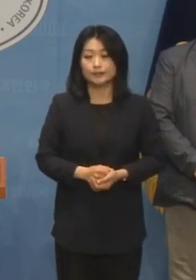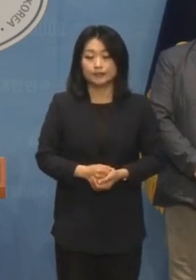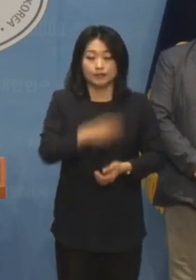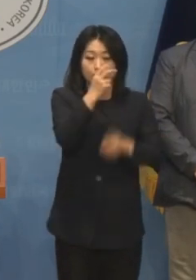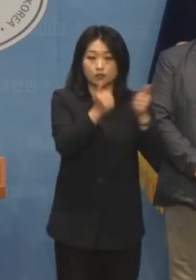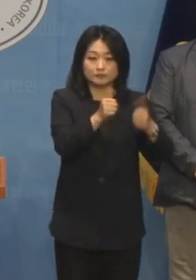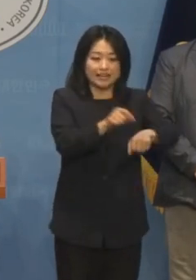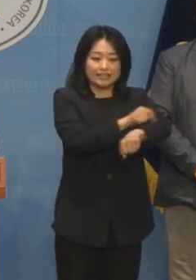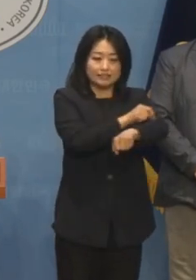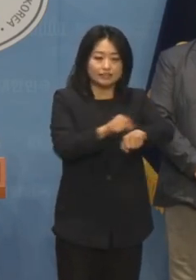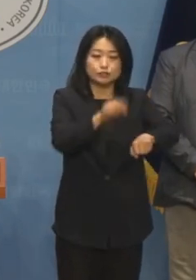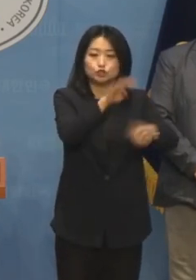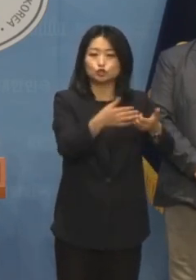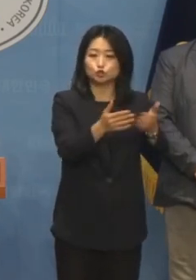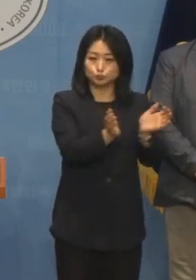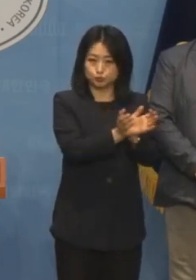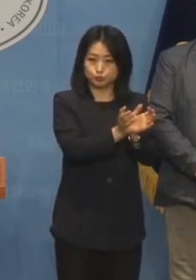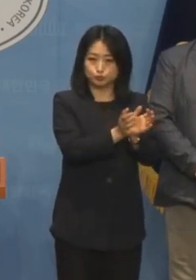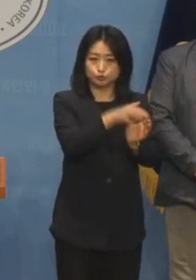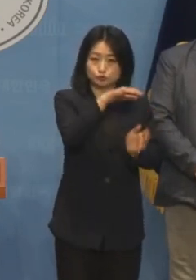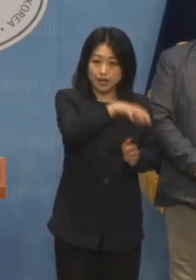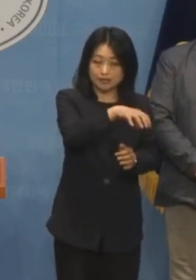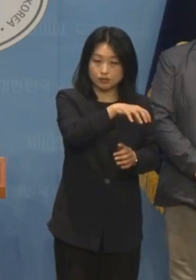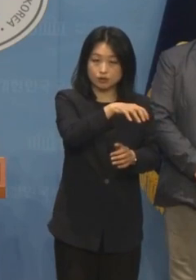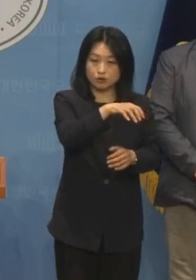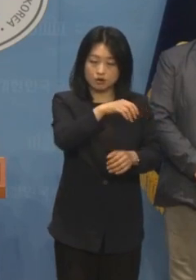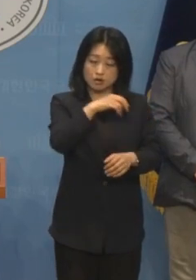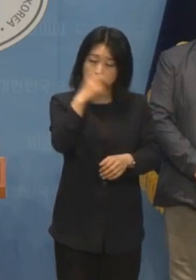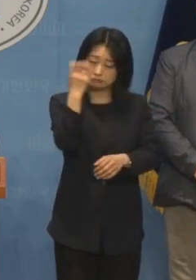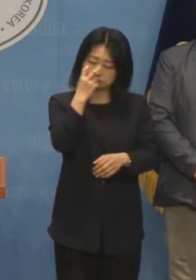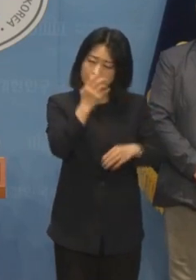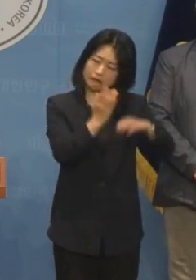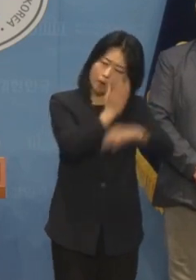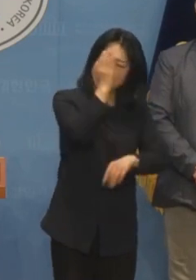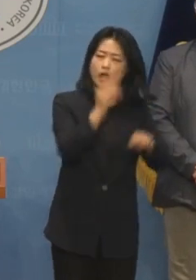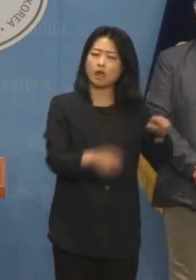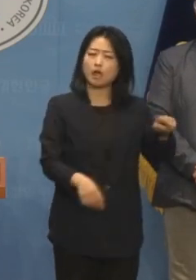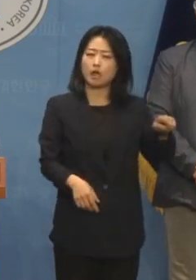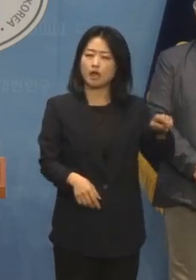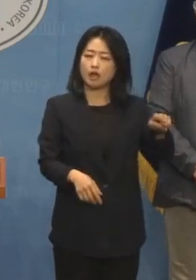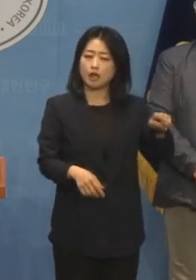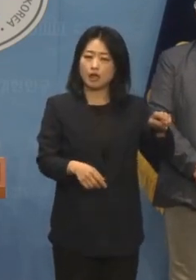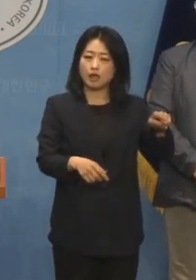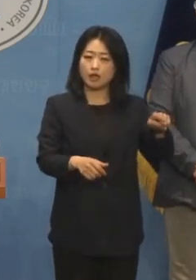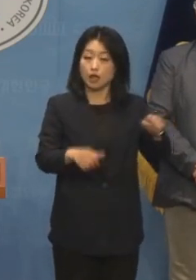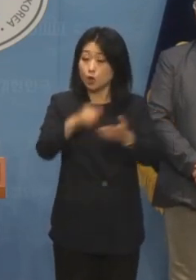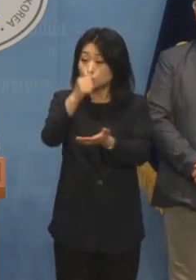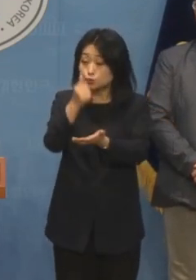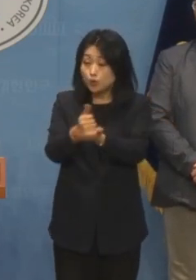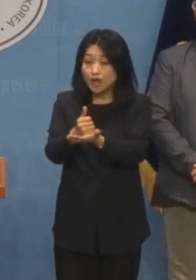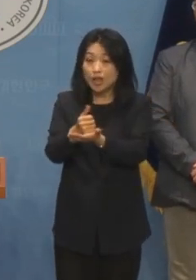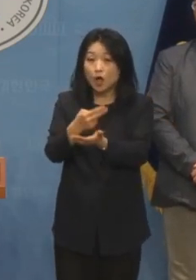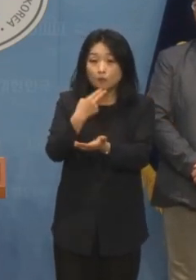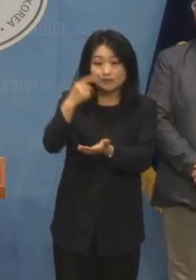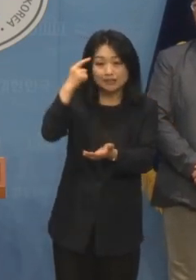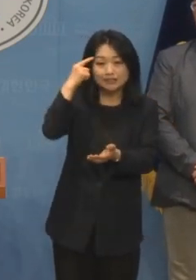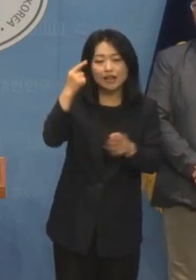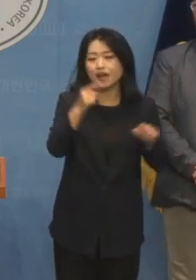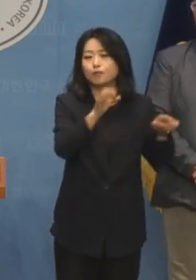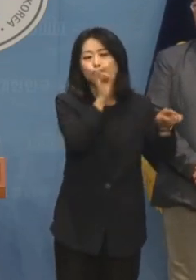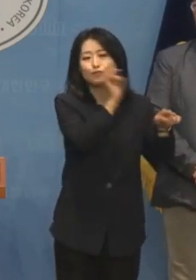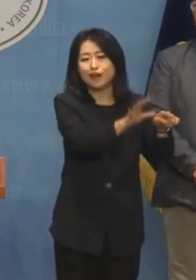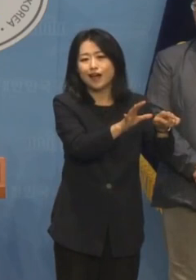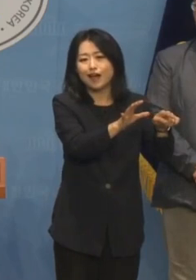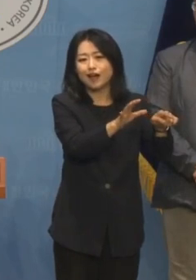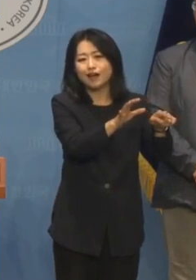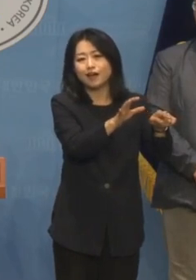검찰 특수부 공안부 수사 과정에서 특히 많이 발생합니다. 이들의 머릿속에는 무죄 추정 원칙이 없습니다.